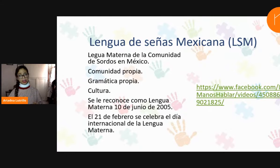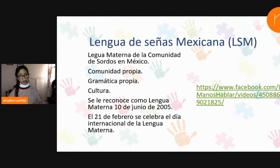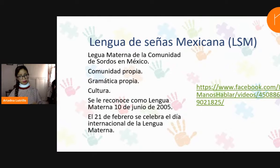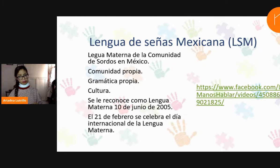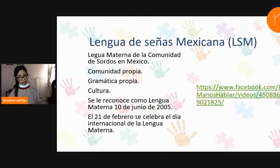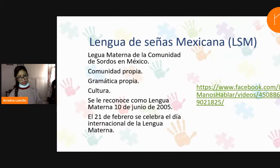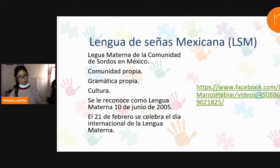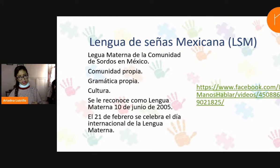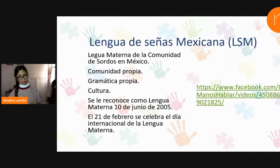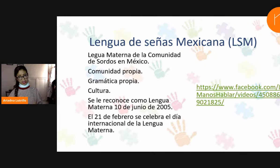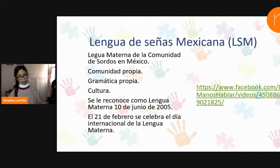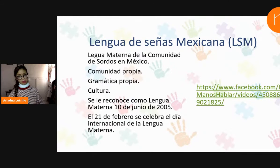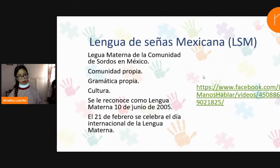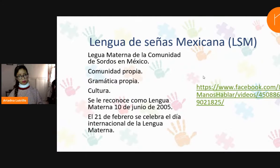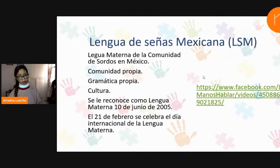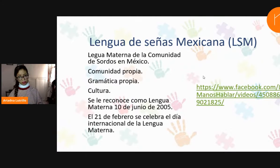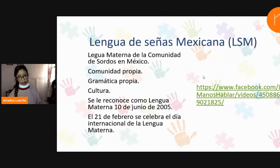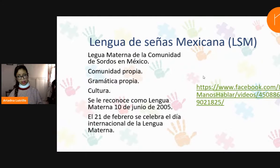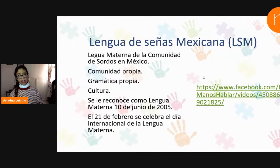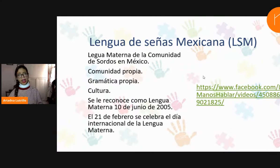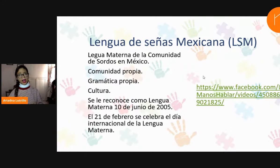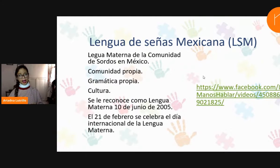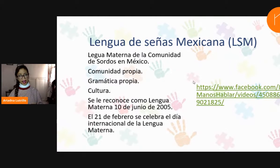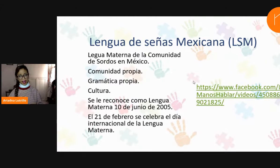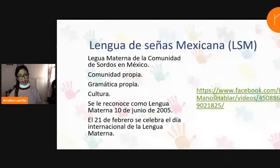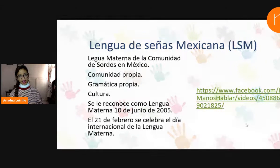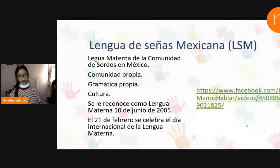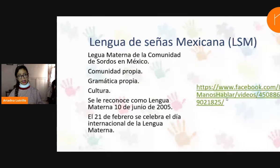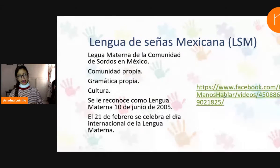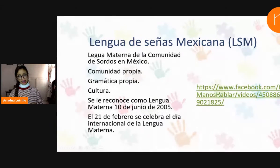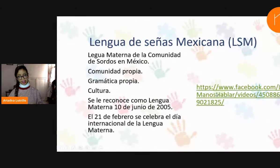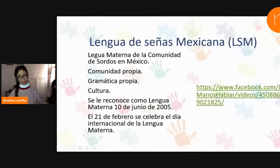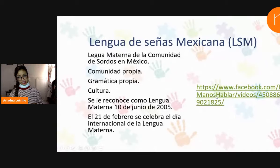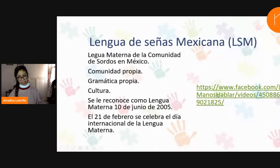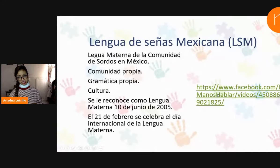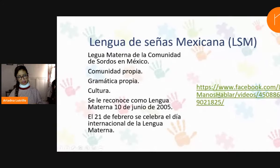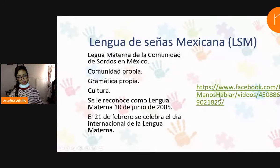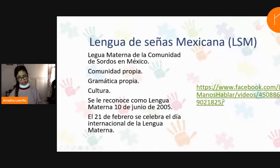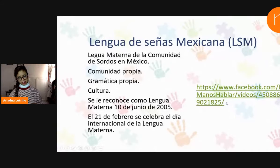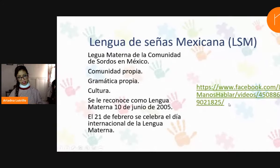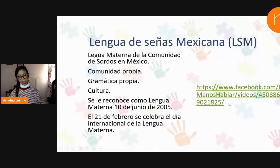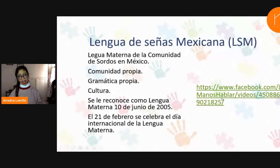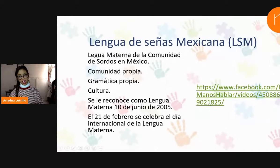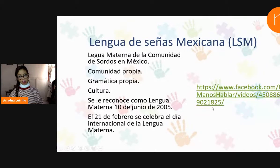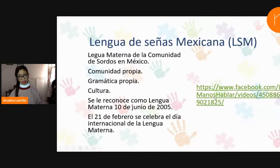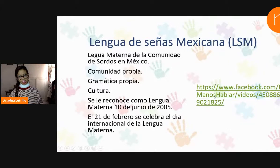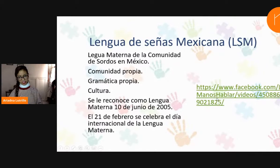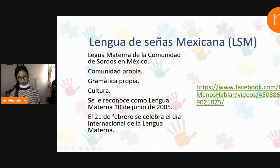¿Le podrían dar clic, por favor, al enlace que aparece a un ladito?